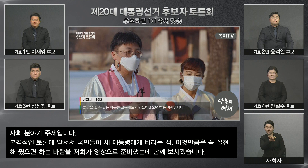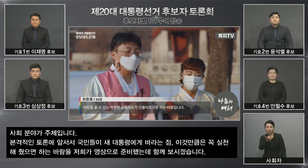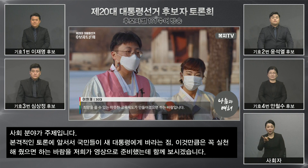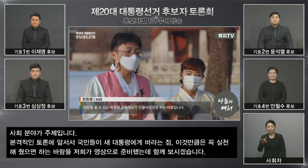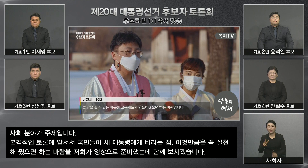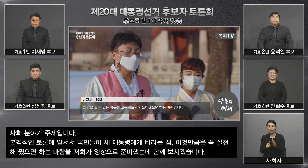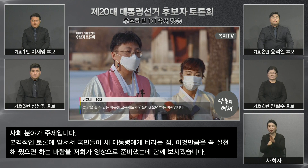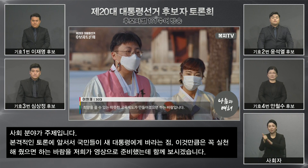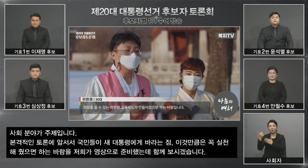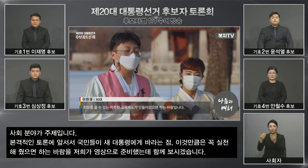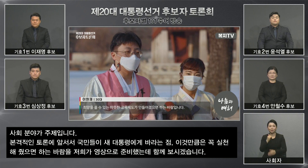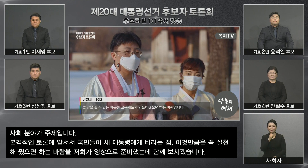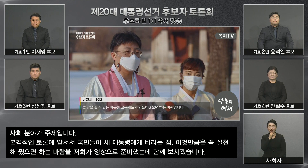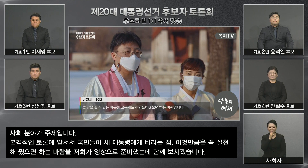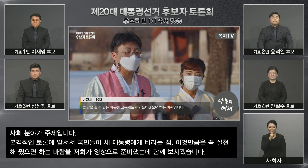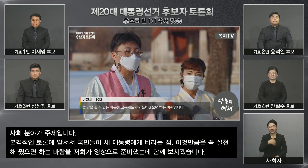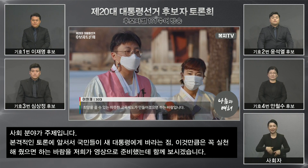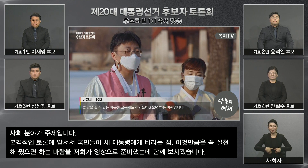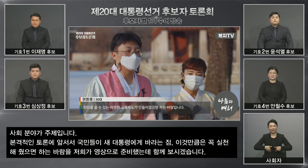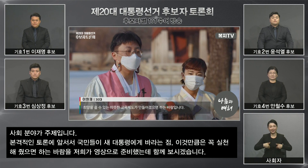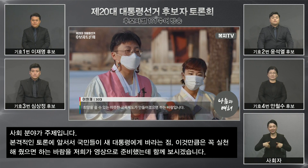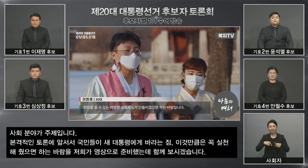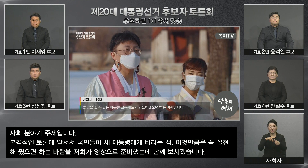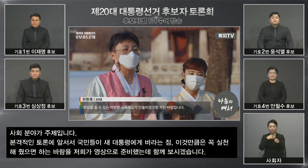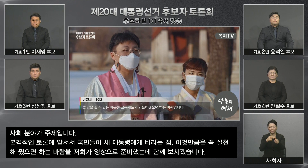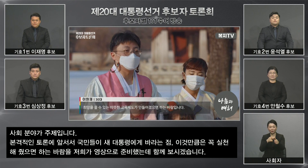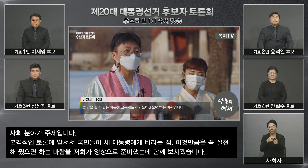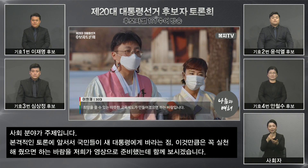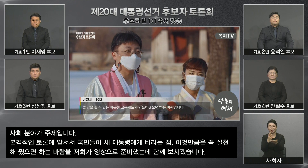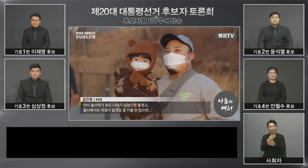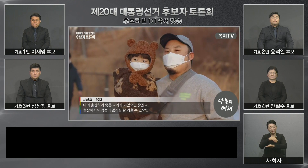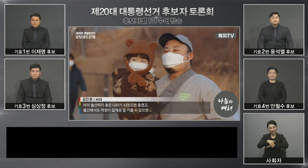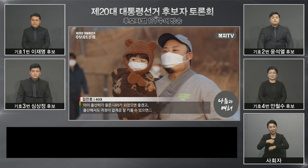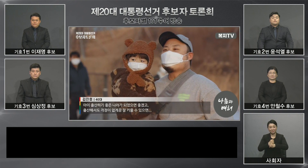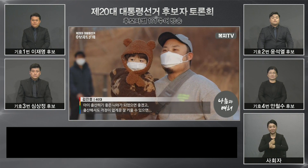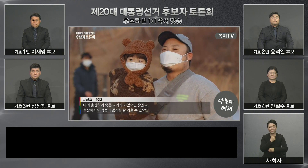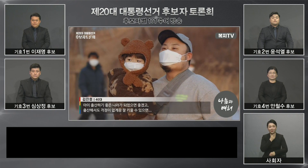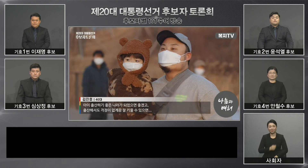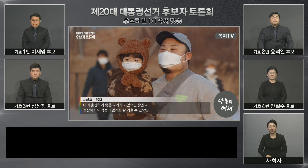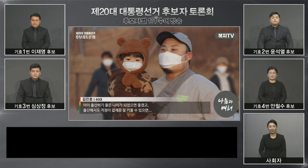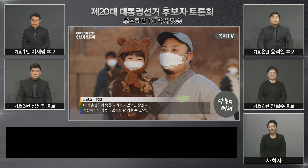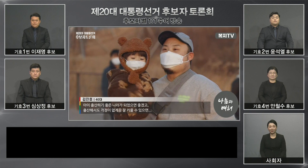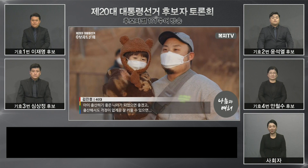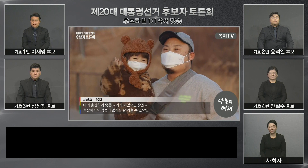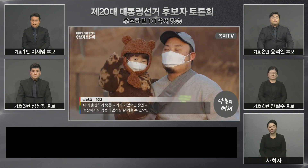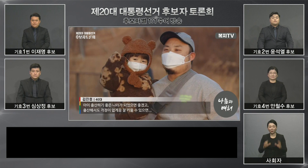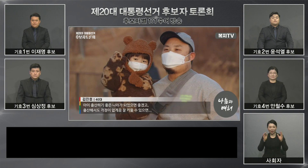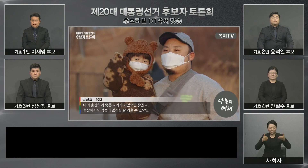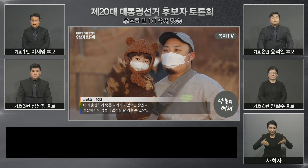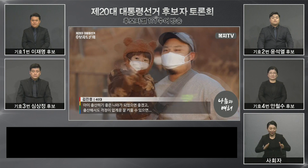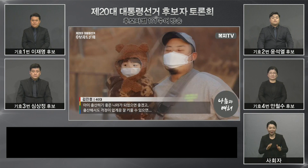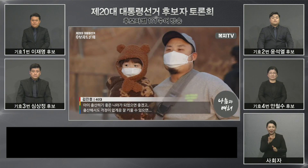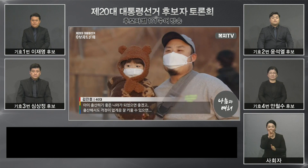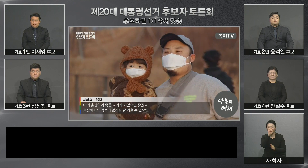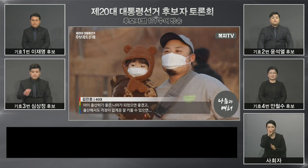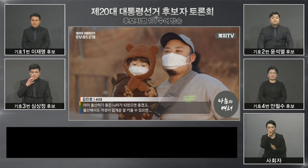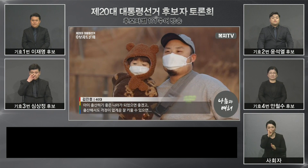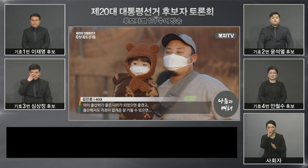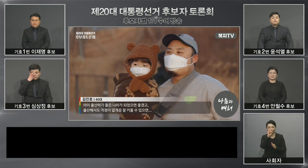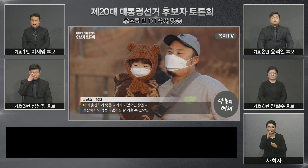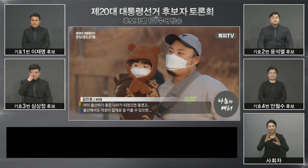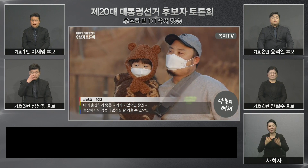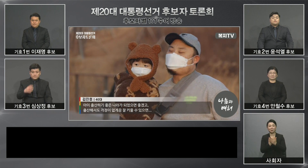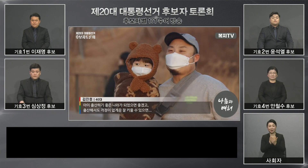희망을 줄 수 있는 그런 따뜻한 교육 제도가 만들어졌으면 하는 그런 바람입니다. 아이가 출산하기 좋은 나라가 되었으면 좋겠고